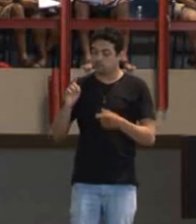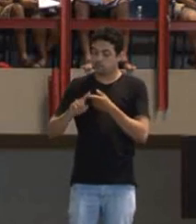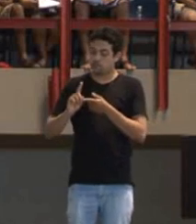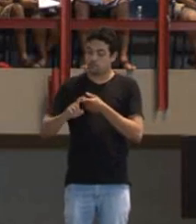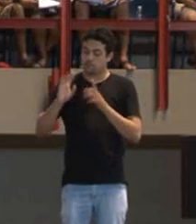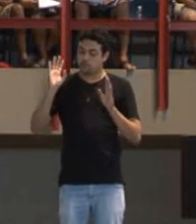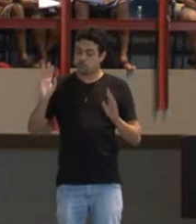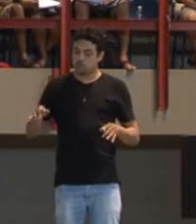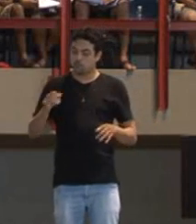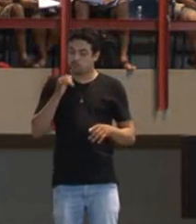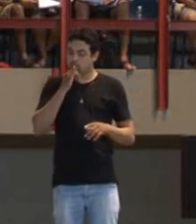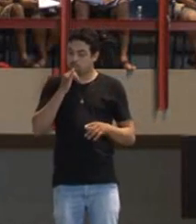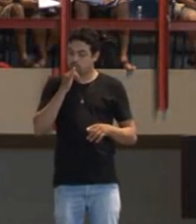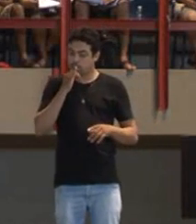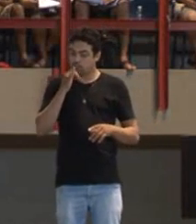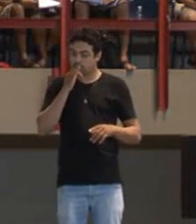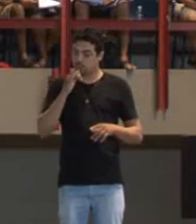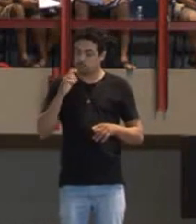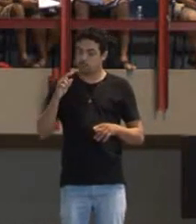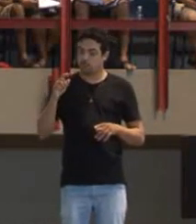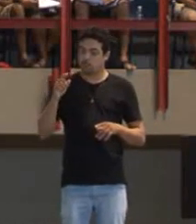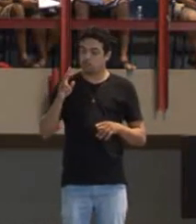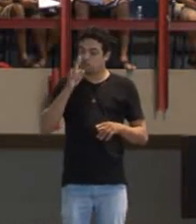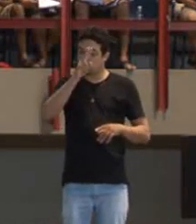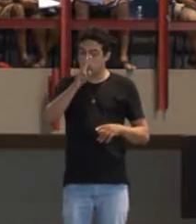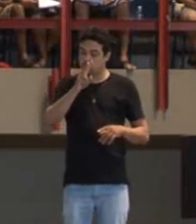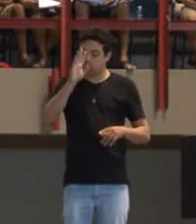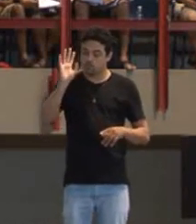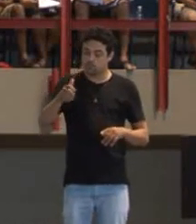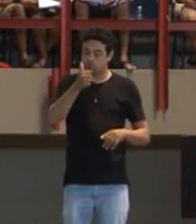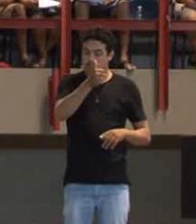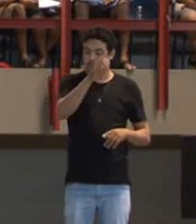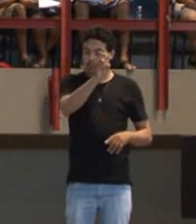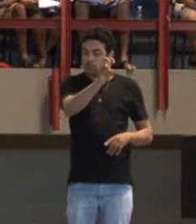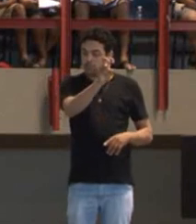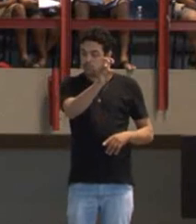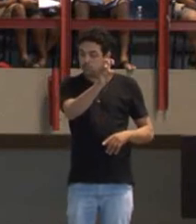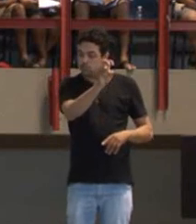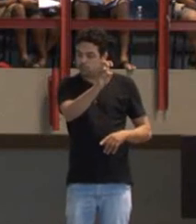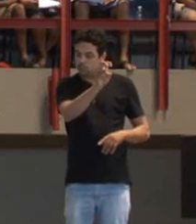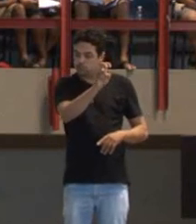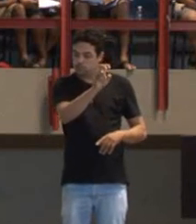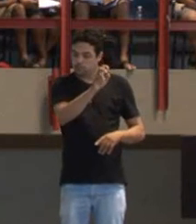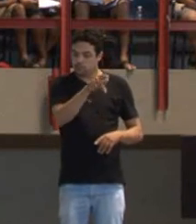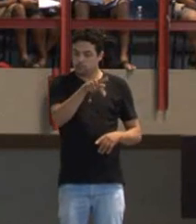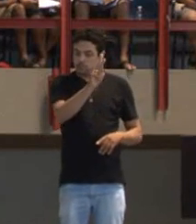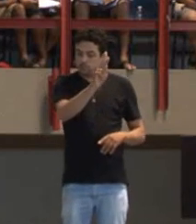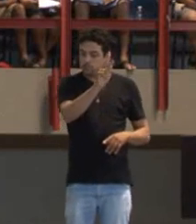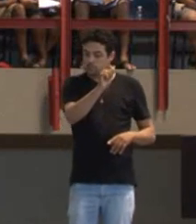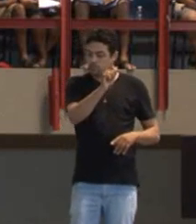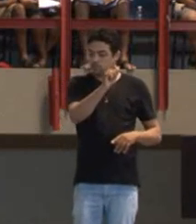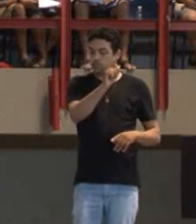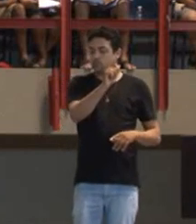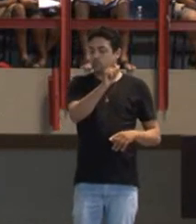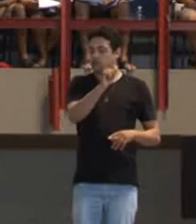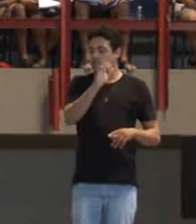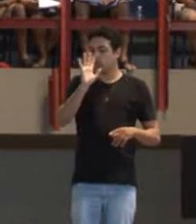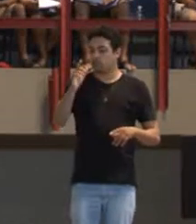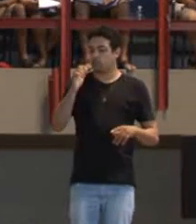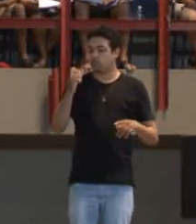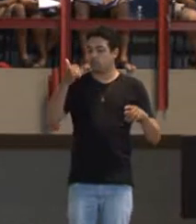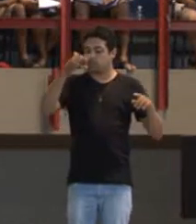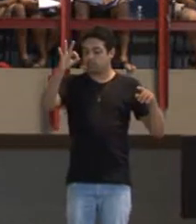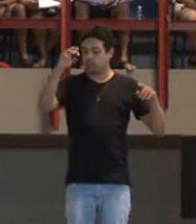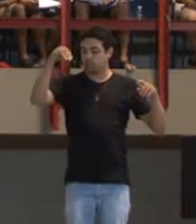corrente começa valendo quantos amperes, pessoal? 15 amperes, mas só durante 10